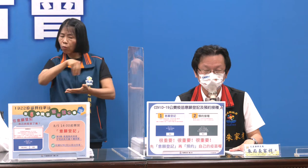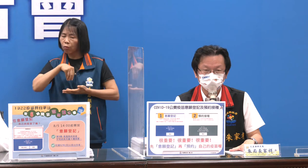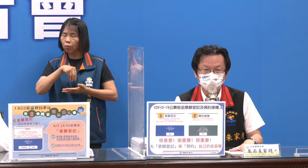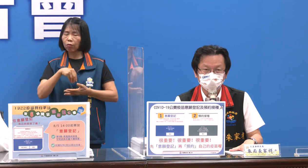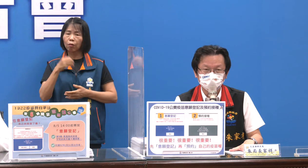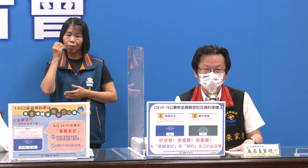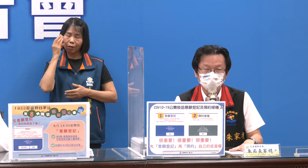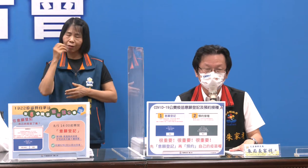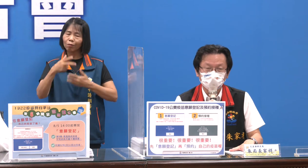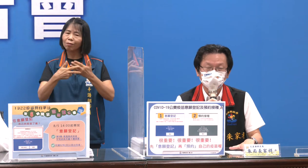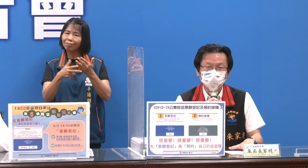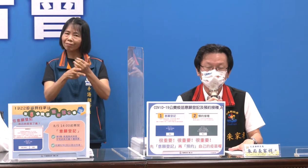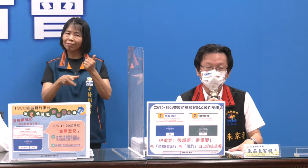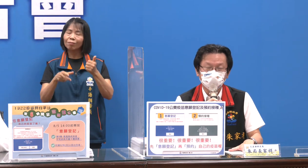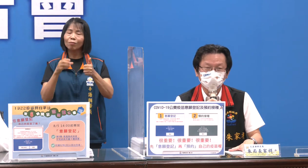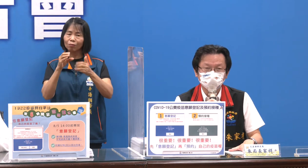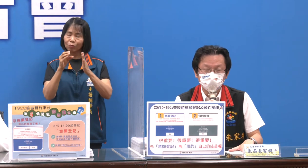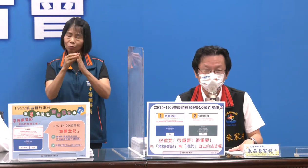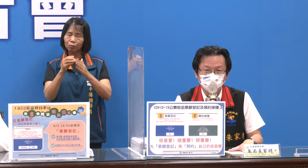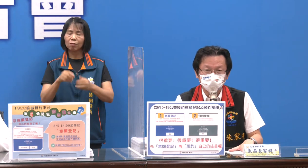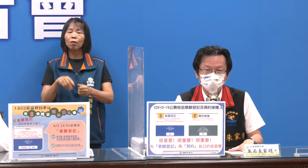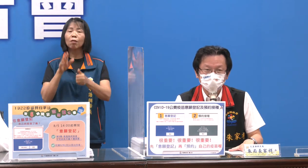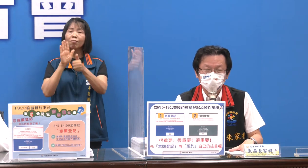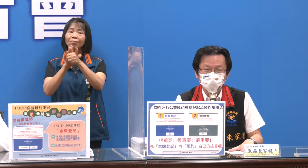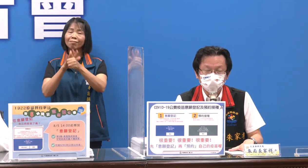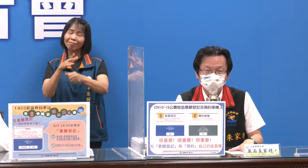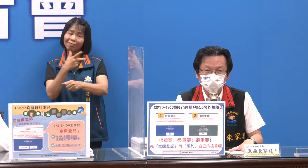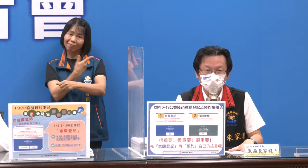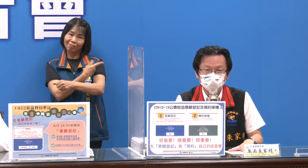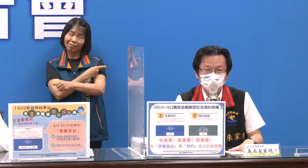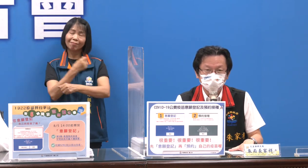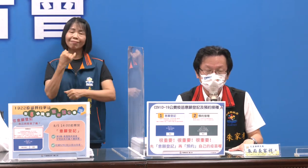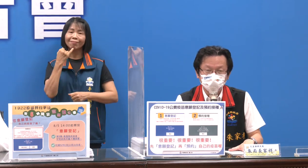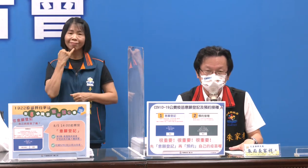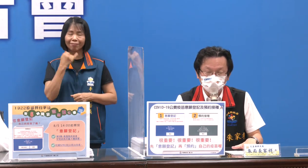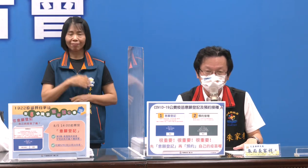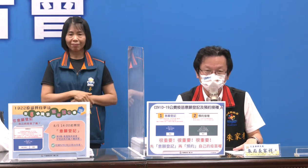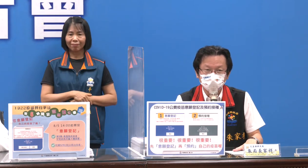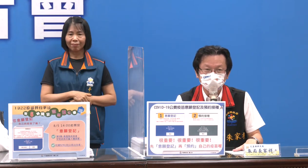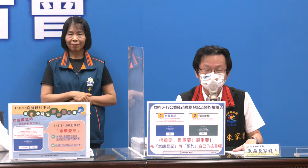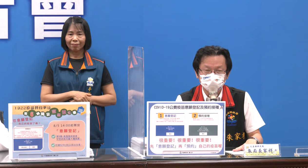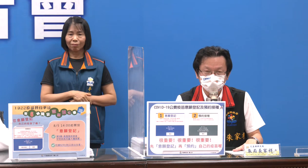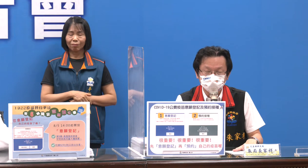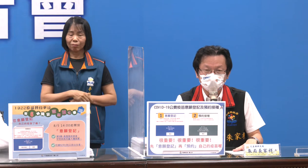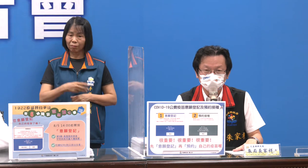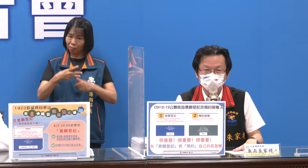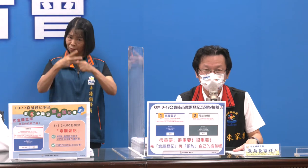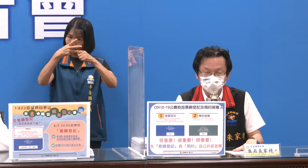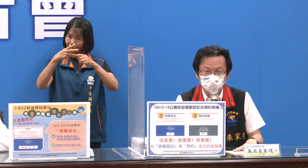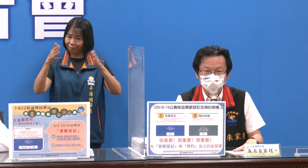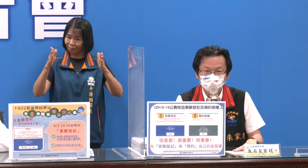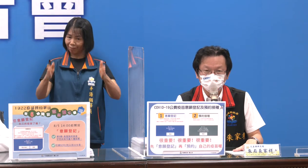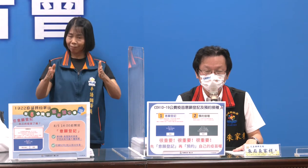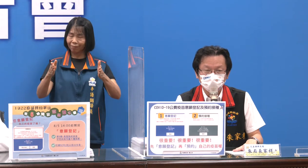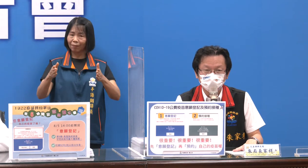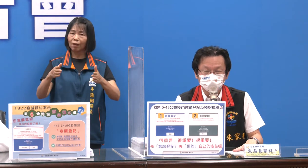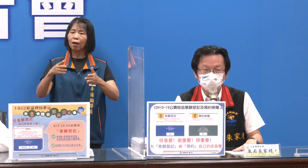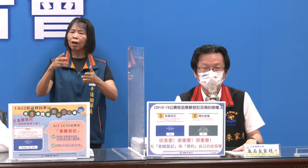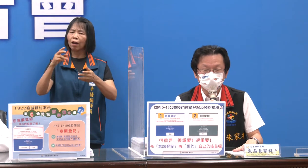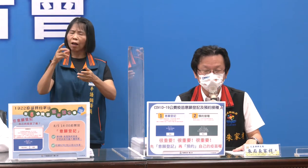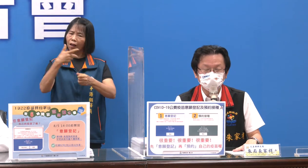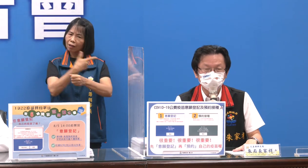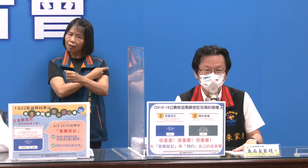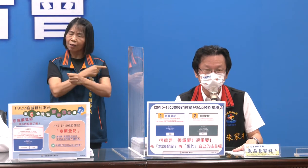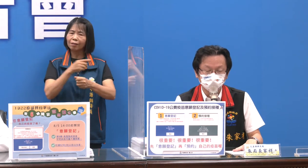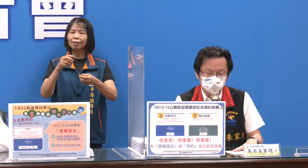卫生局。那我们卫生局才会把这个疫苗放在第三个阶段你要施打的地点，而最